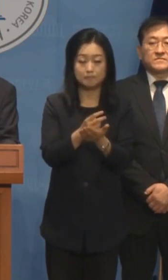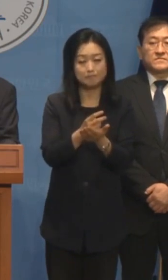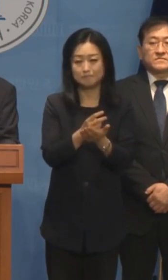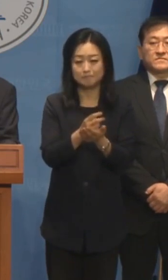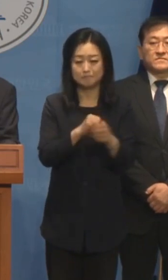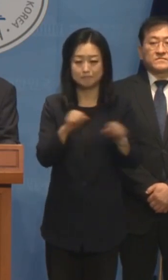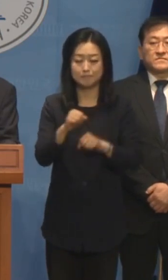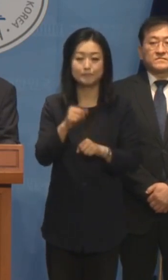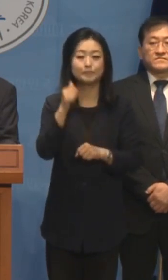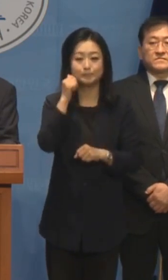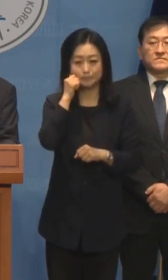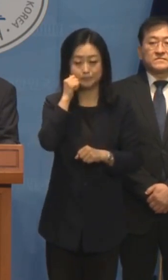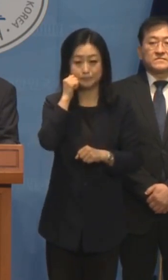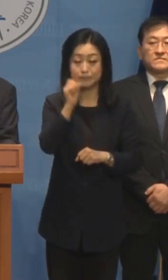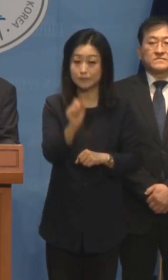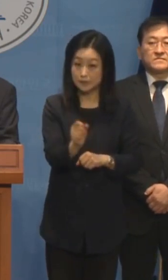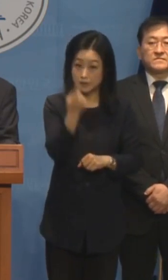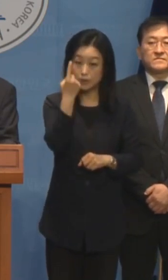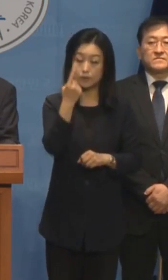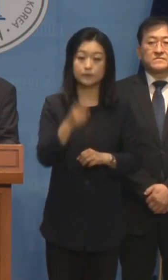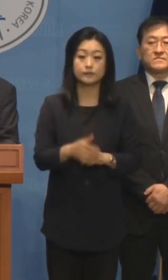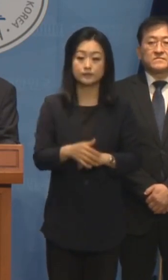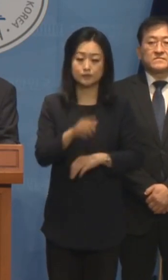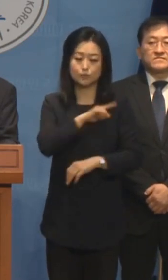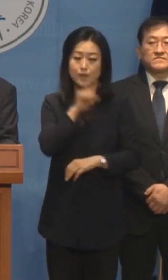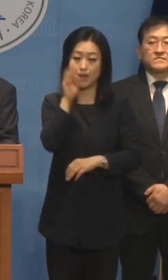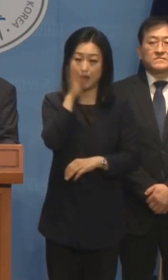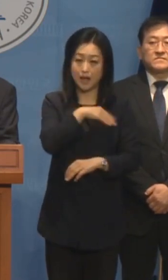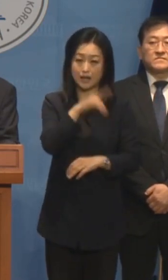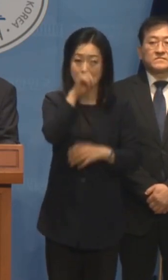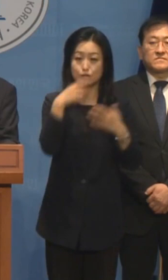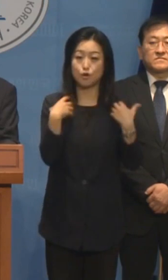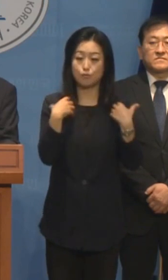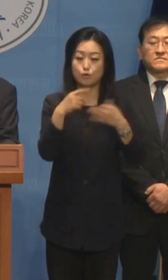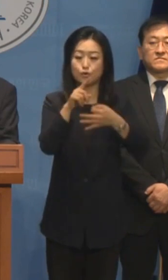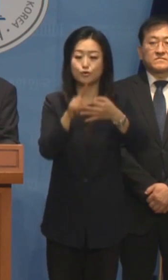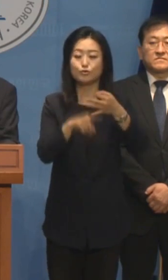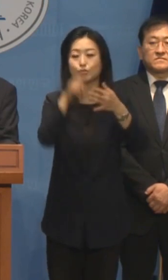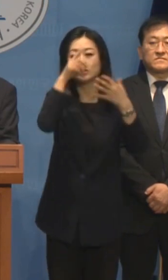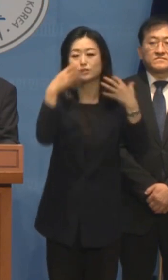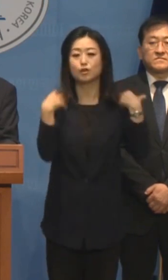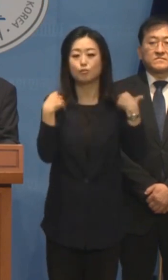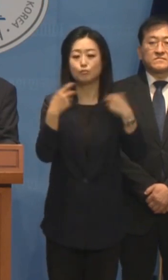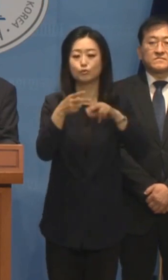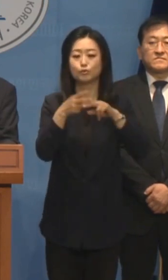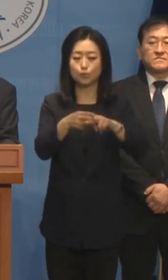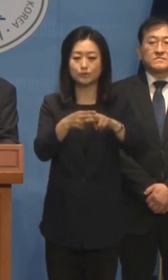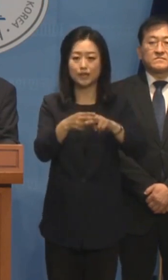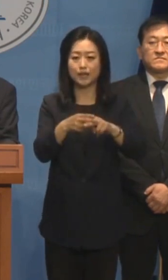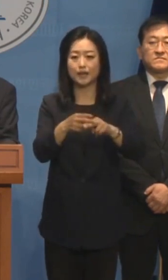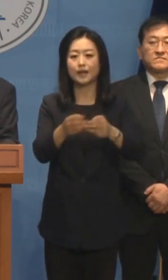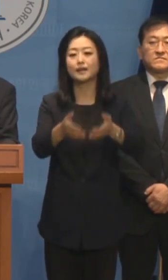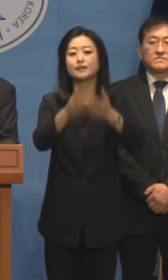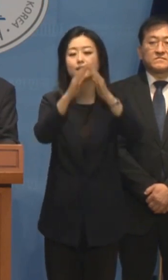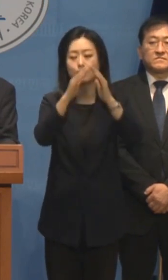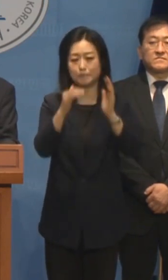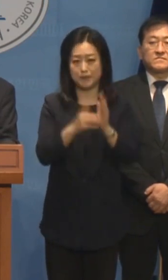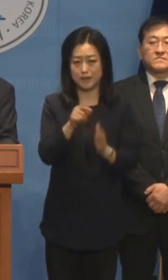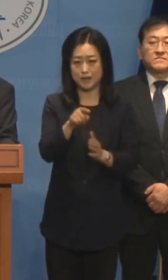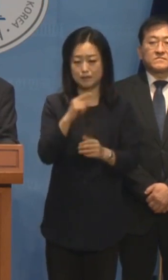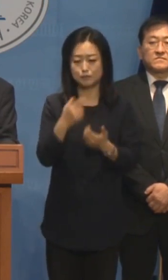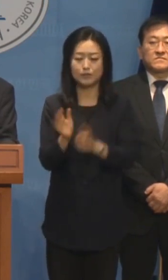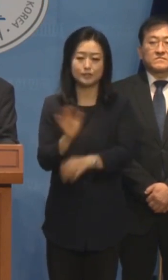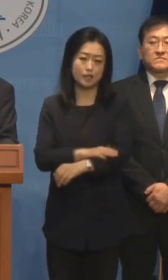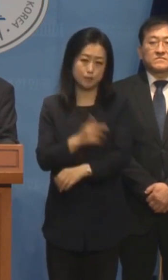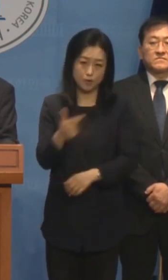그 결과가 무엇입니까? 최악의 정권인 윤석열 검찰 독재 정권의 탄생이었습니다.